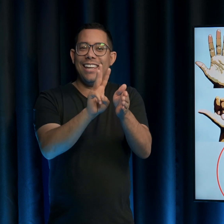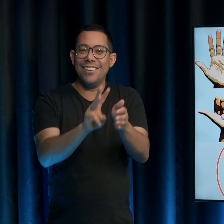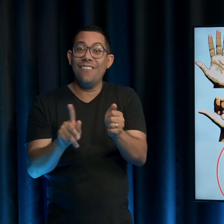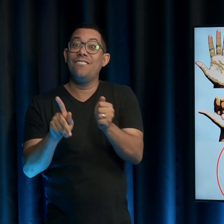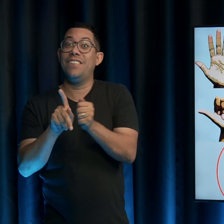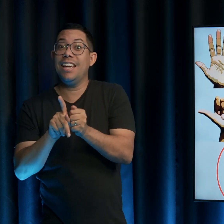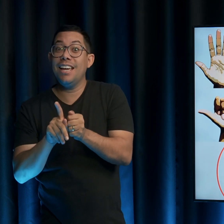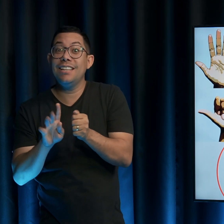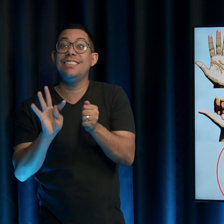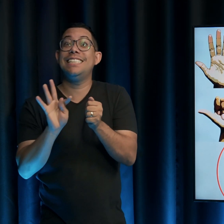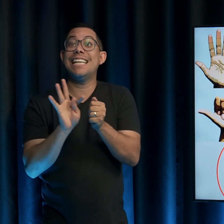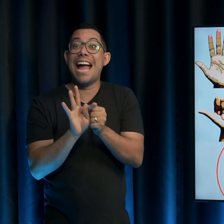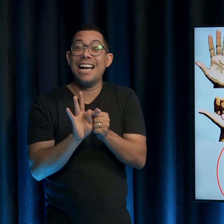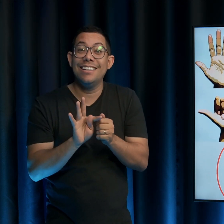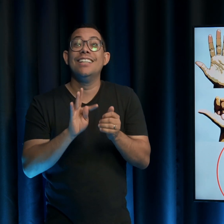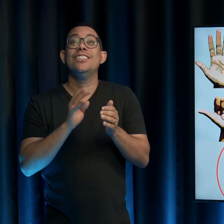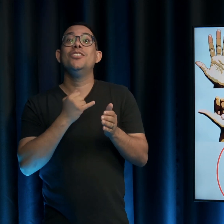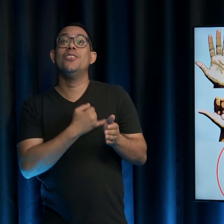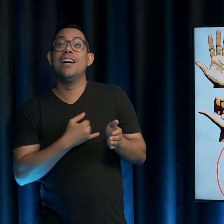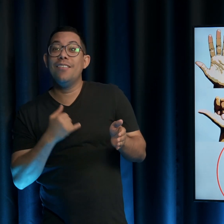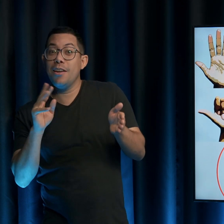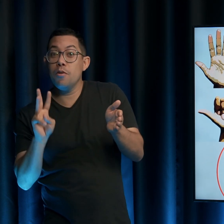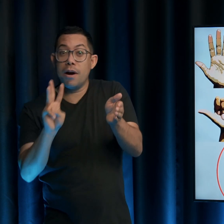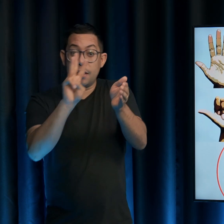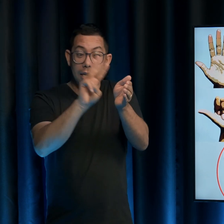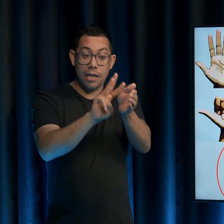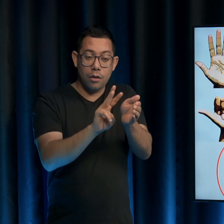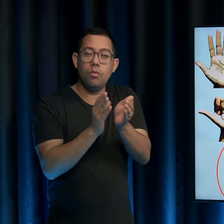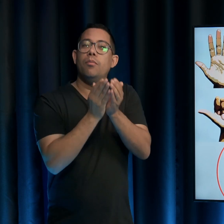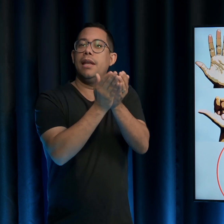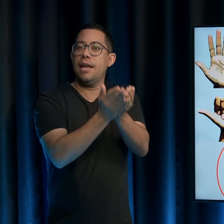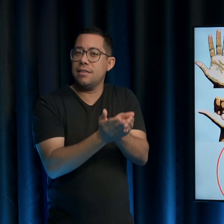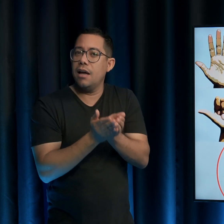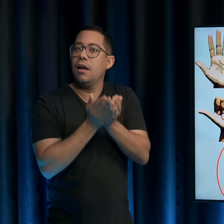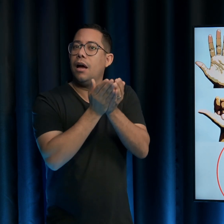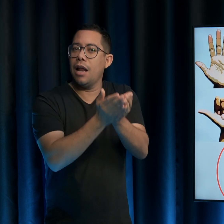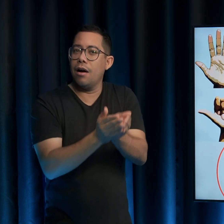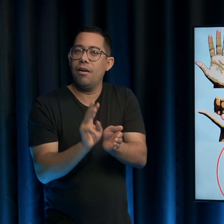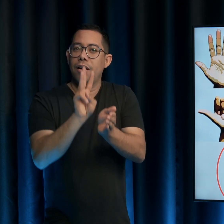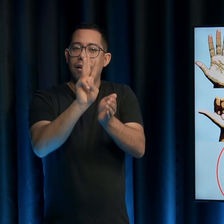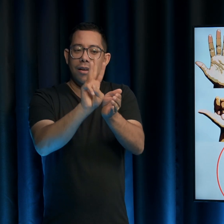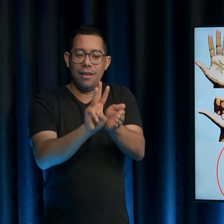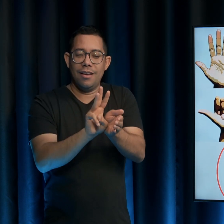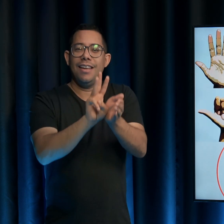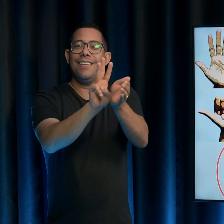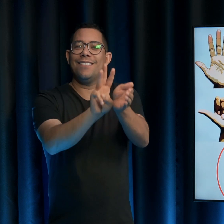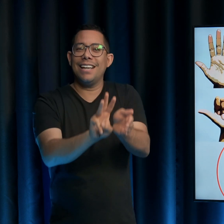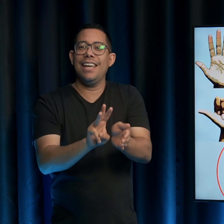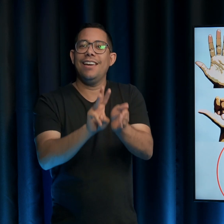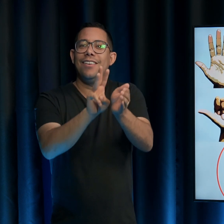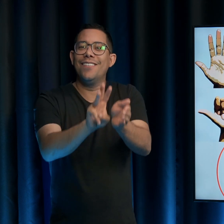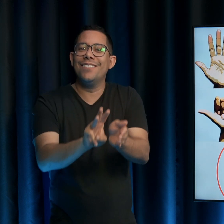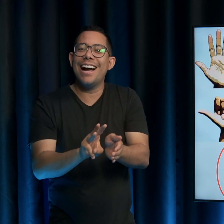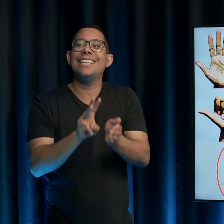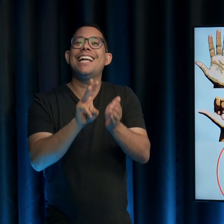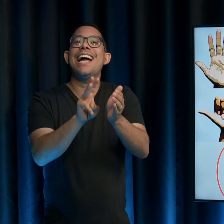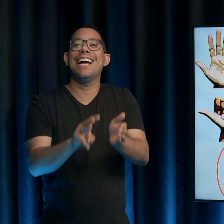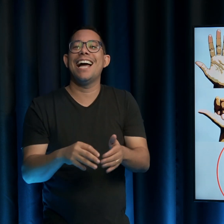barquinho, Pedro, Tiago, João em um barquinho. Beleza? Olha lá, ó. Em um barquinho, no mar da